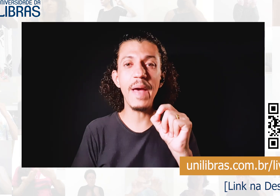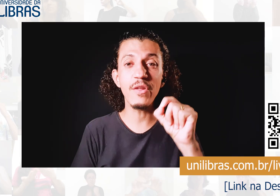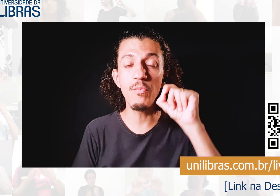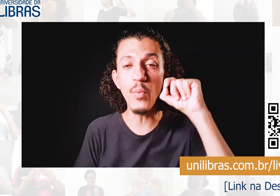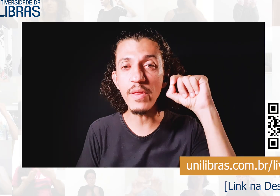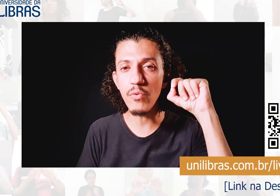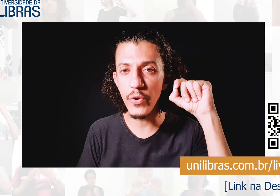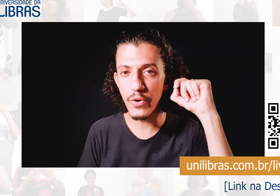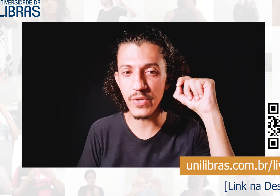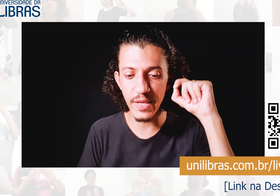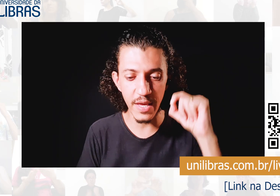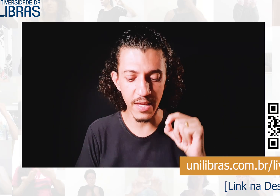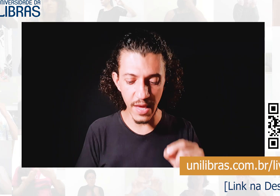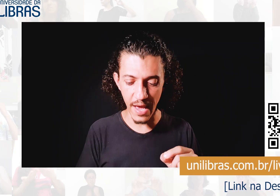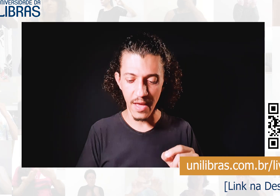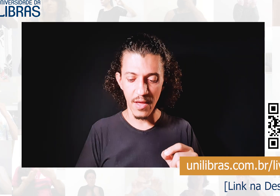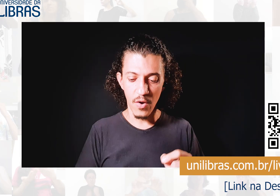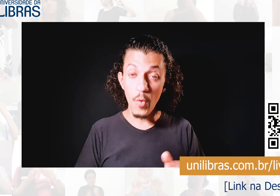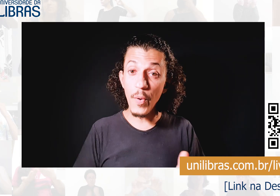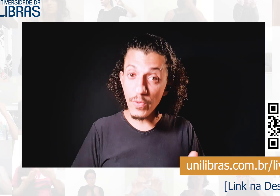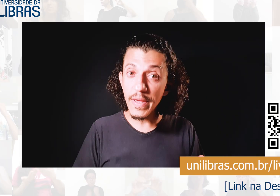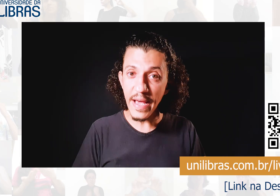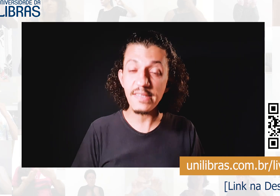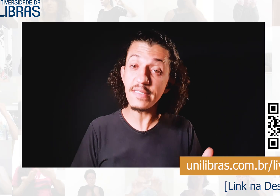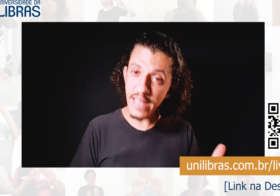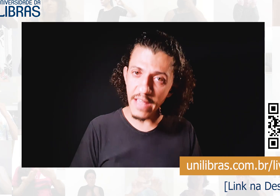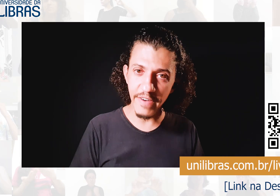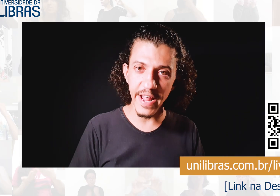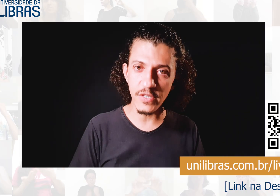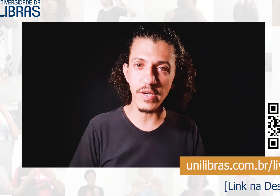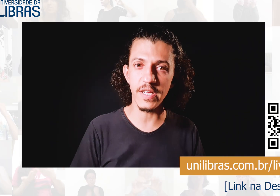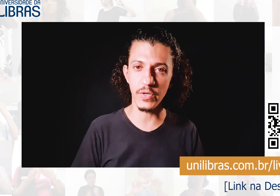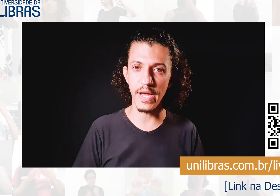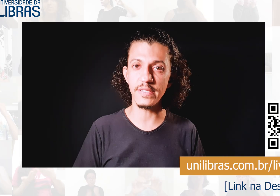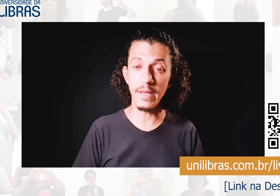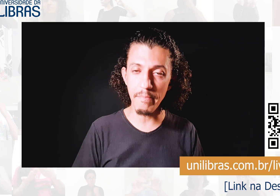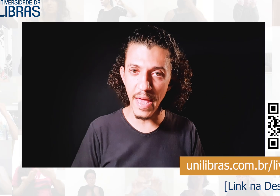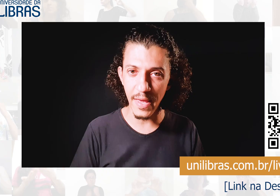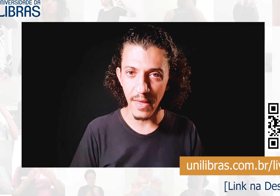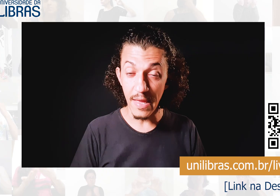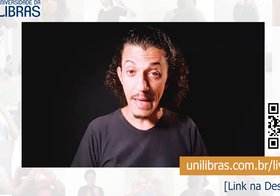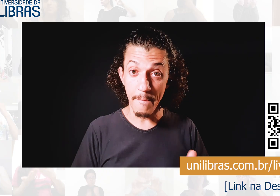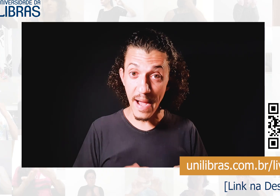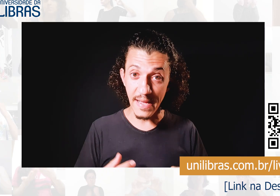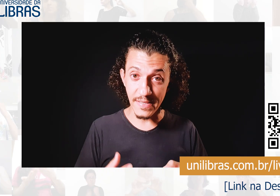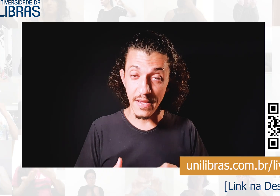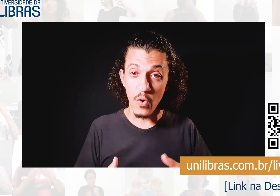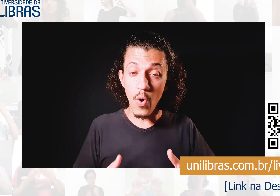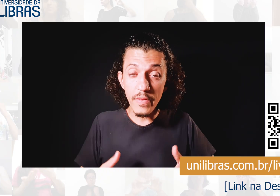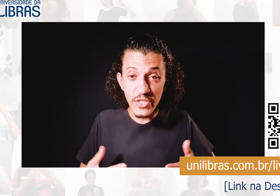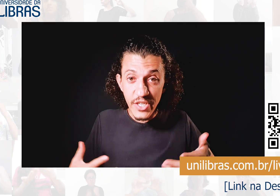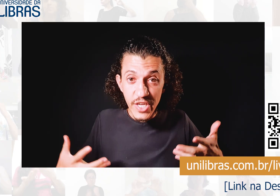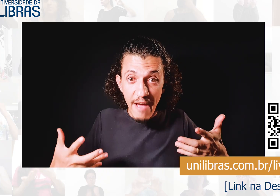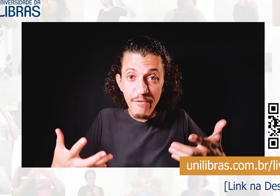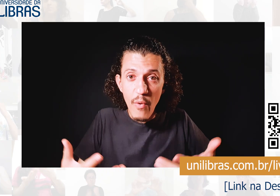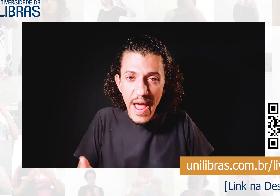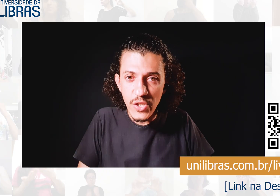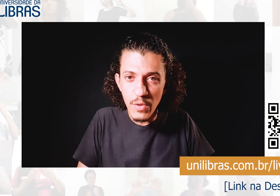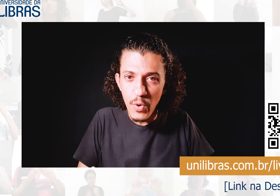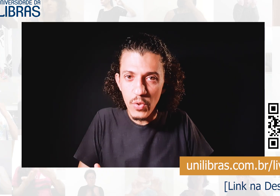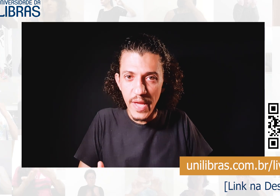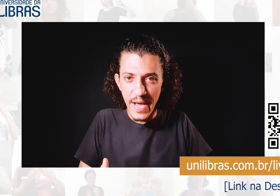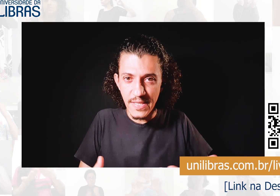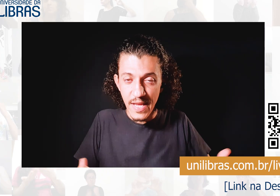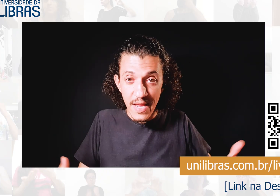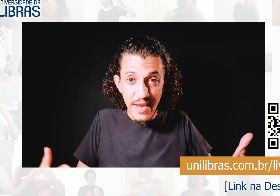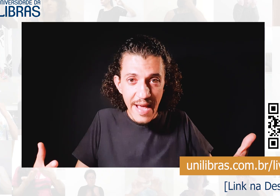tem um aspecto muito curioso aqui, que é o português tem variações regionais também, mas quando a gente é fluente